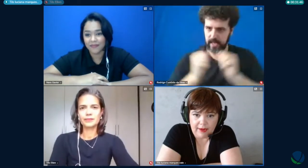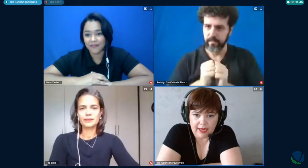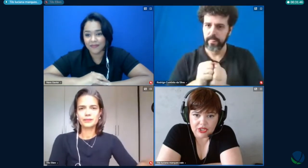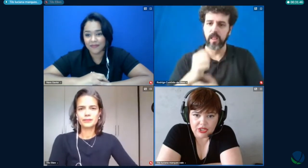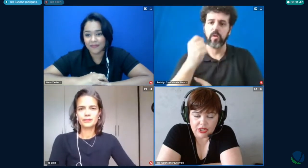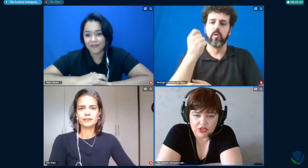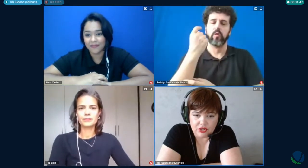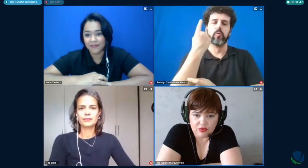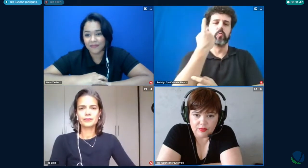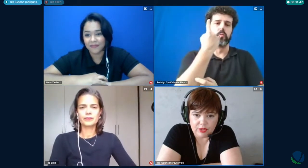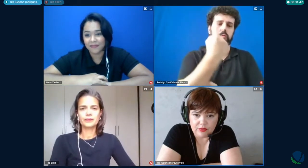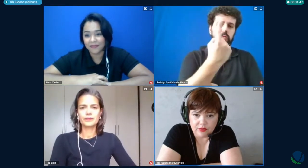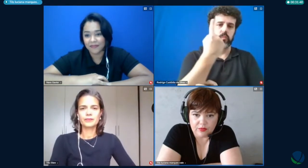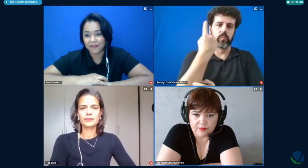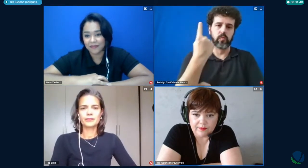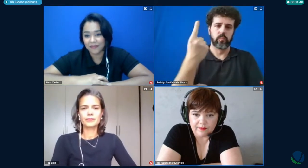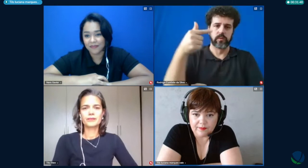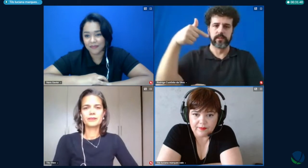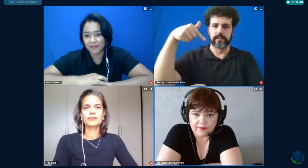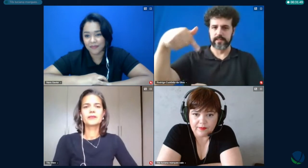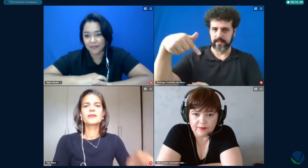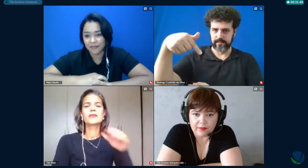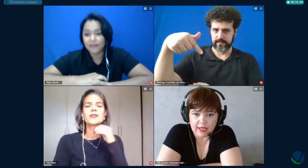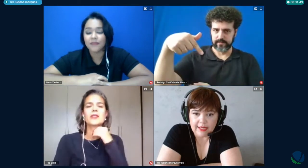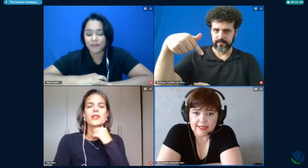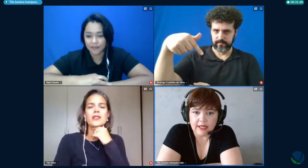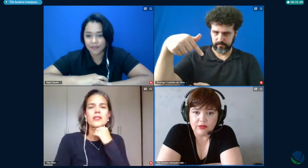Obrigada. Na página de número